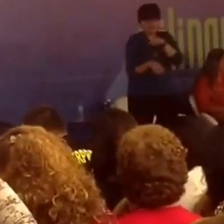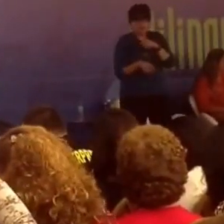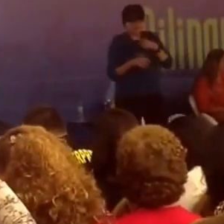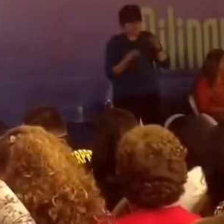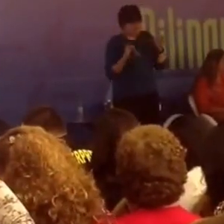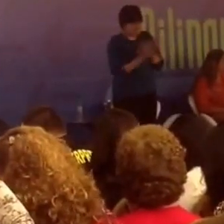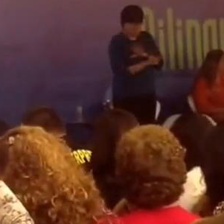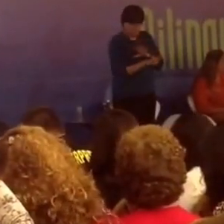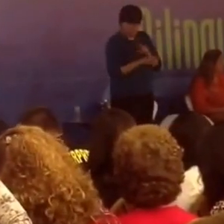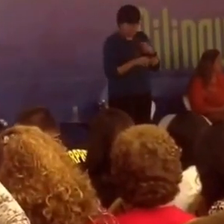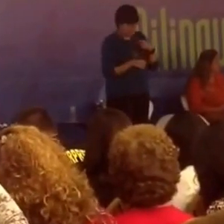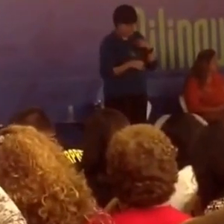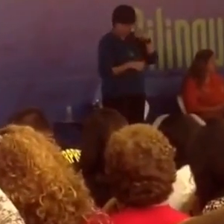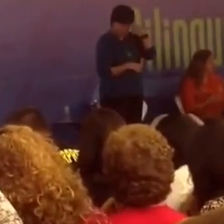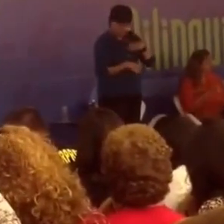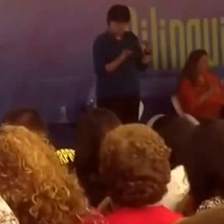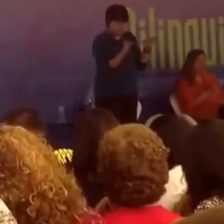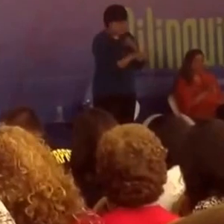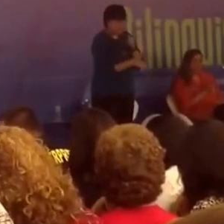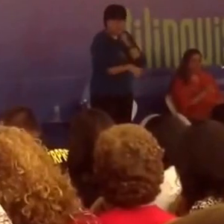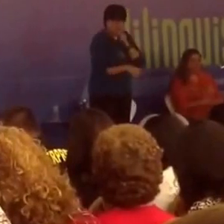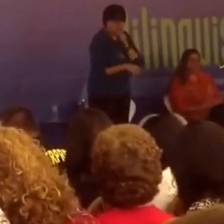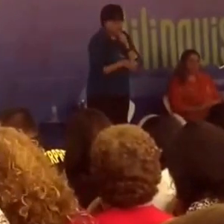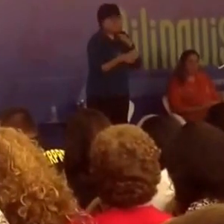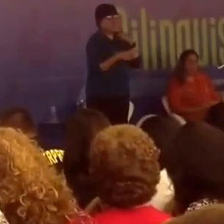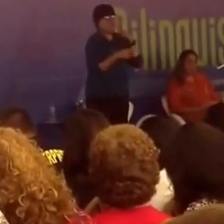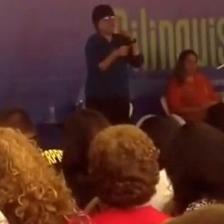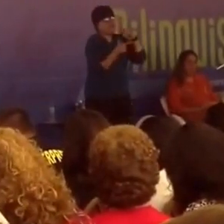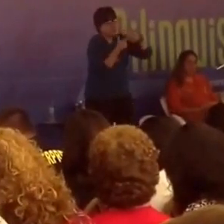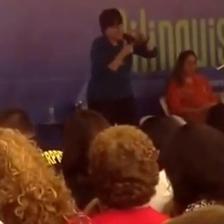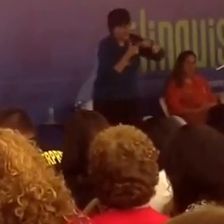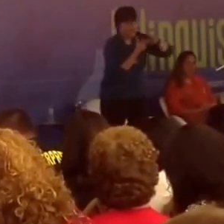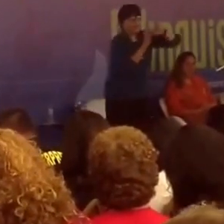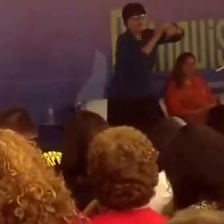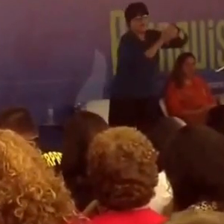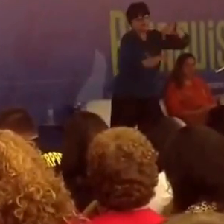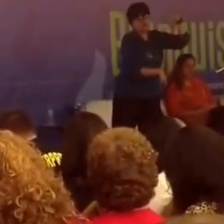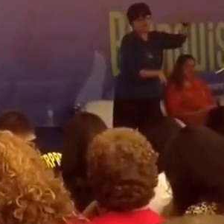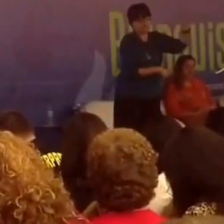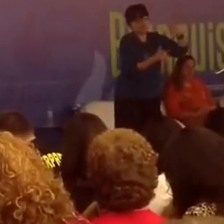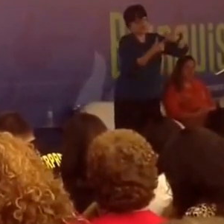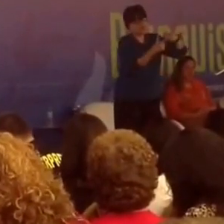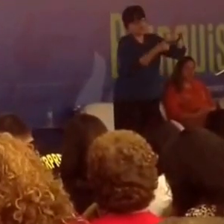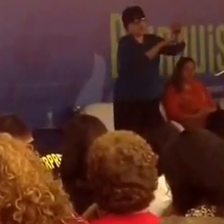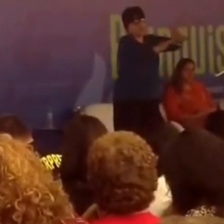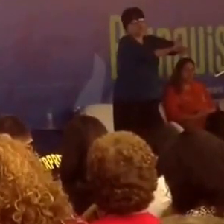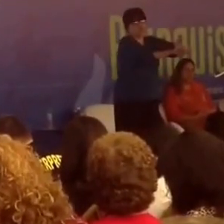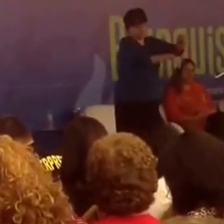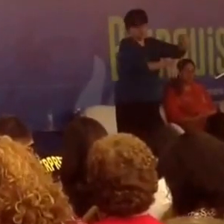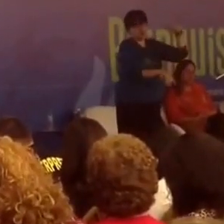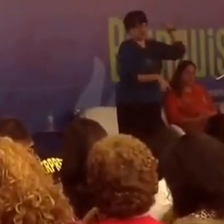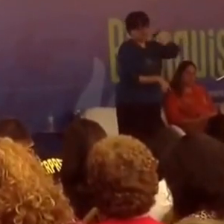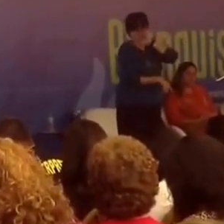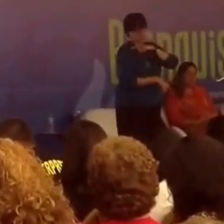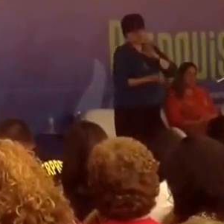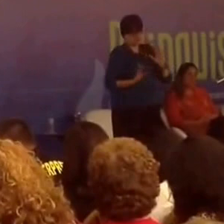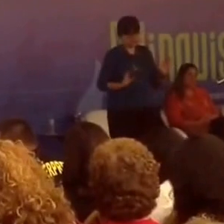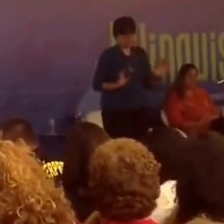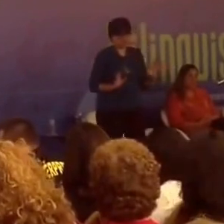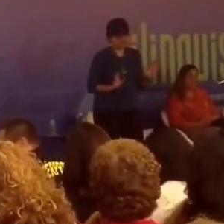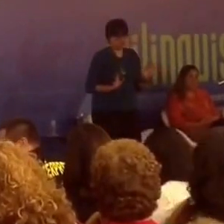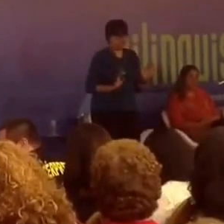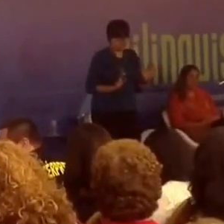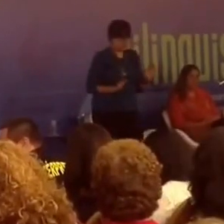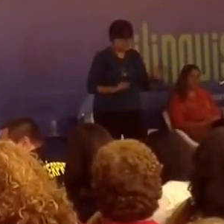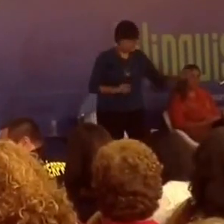tenha a garantia da sua aquisição para depois ser inserida no processo de inclusão. Então, o que acontece é que ainda